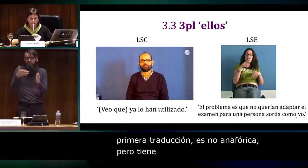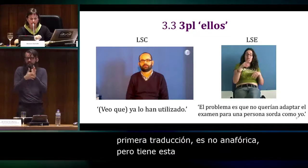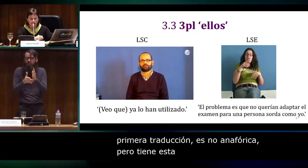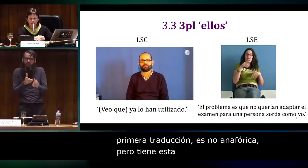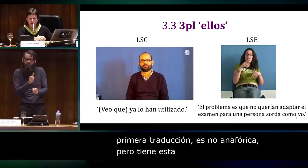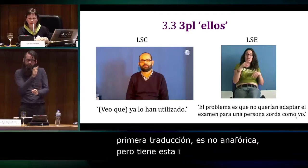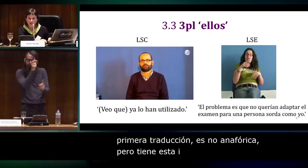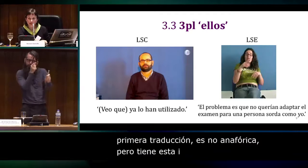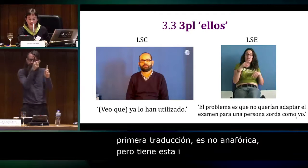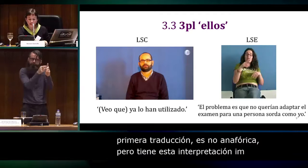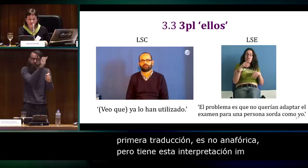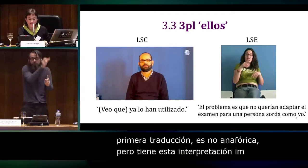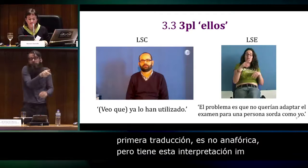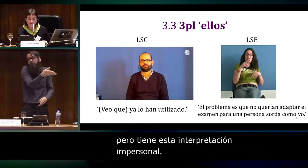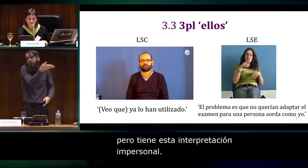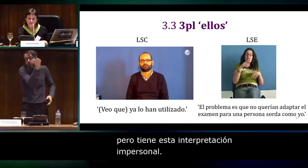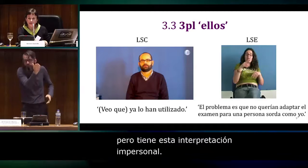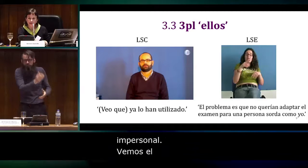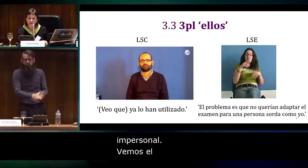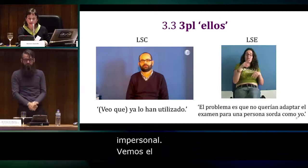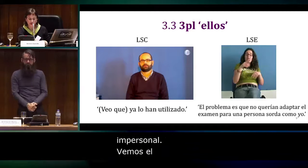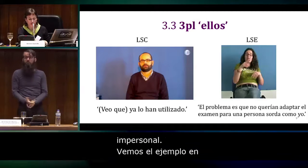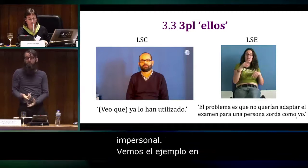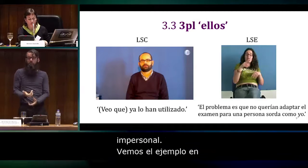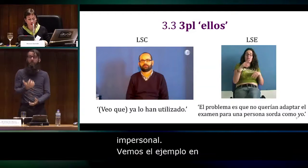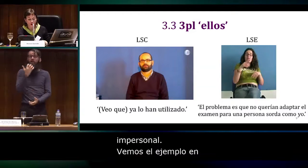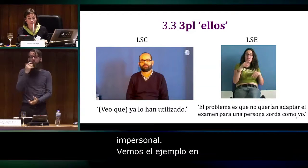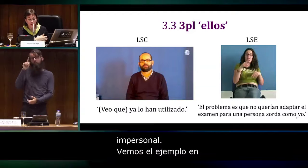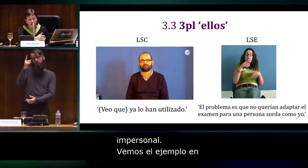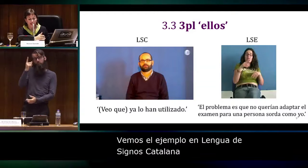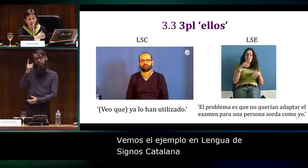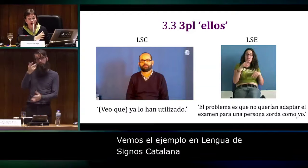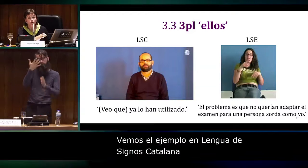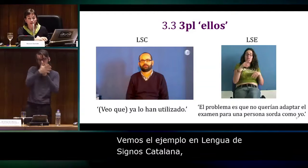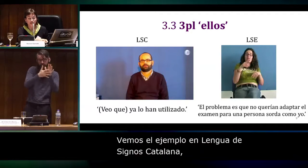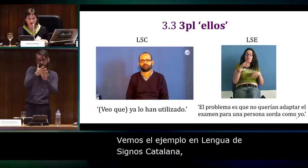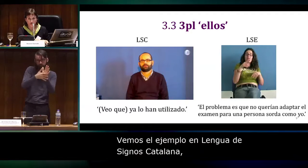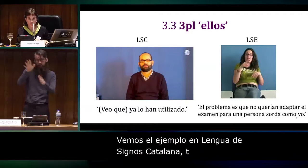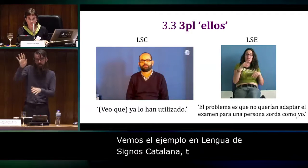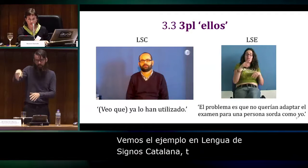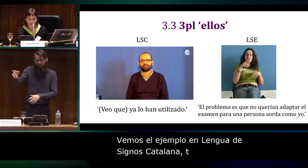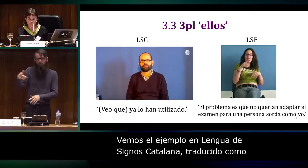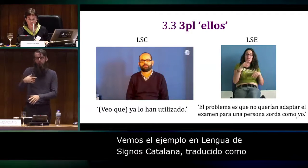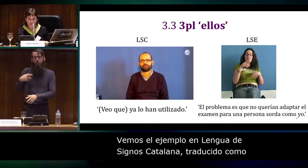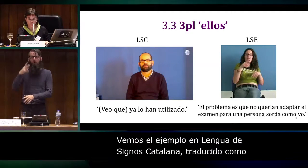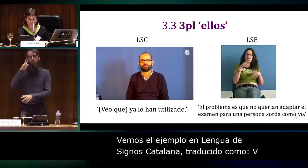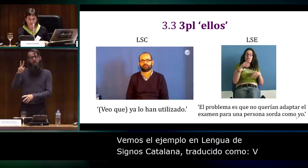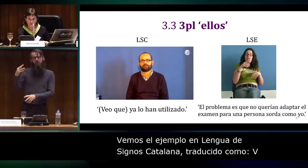Sí, vemos el ejemplo en lengua de signos catalana, traducido como: veo que ya lo han utilizado.